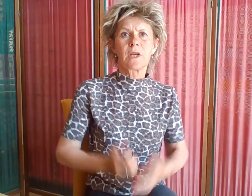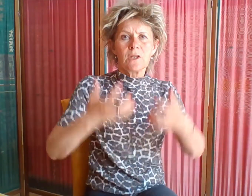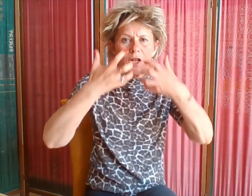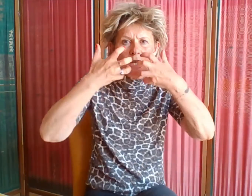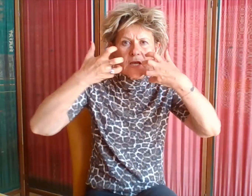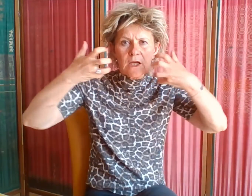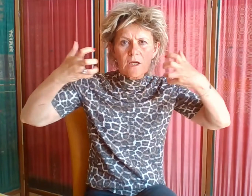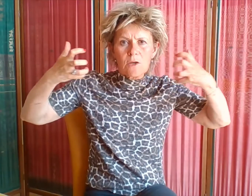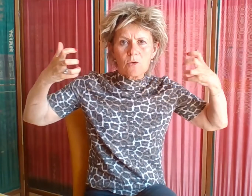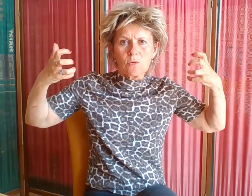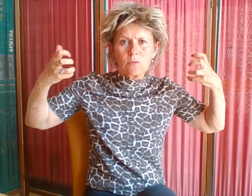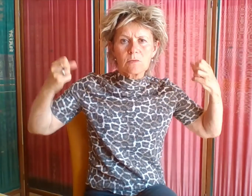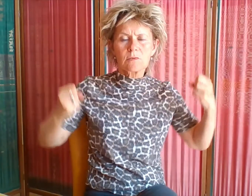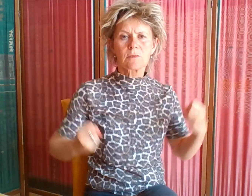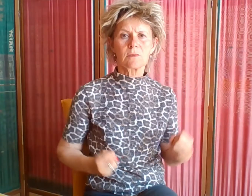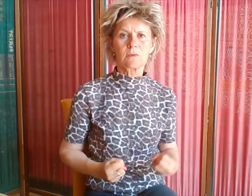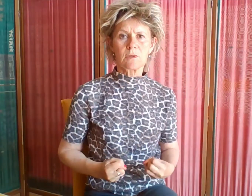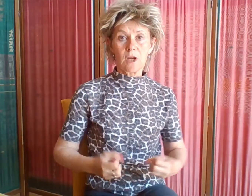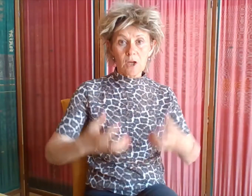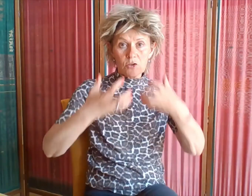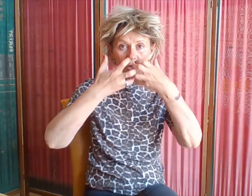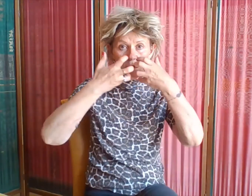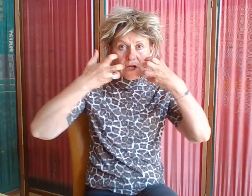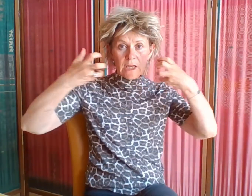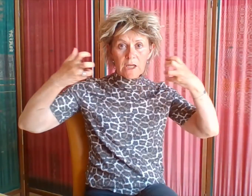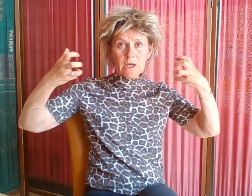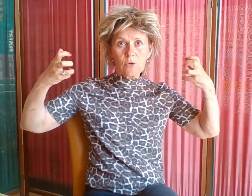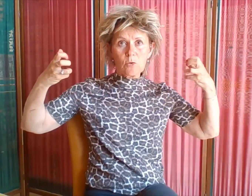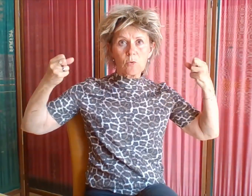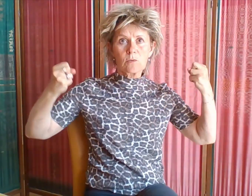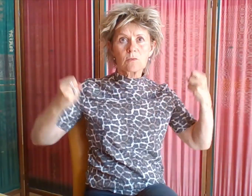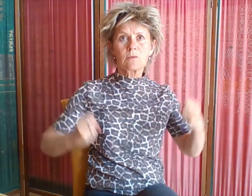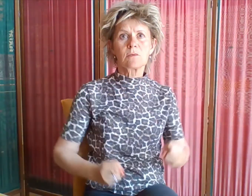De leeuw. De leeuw.